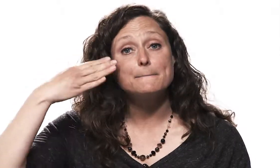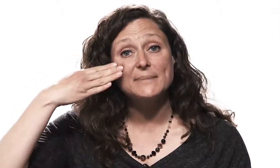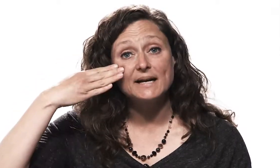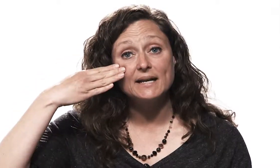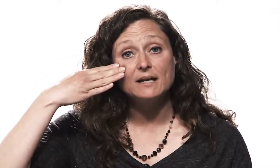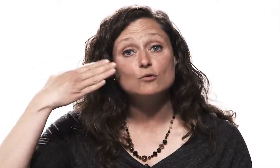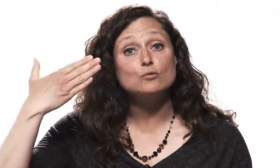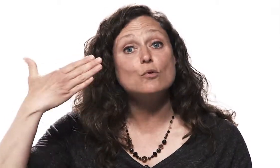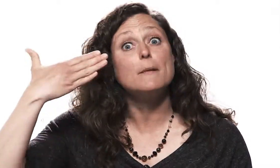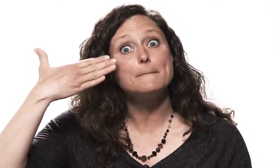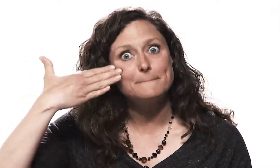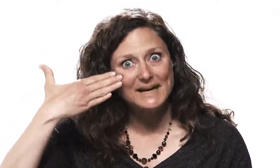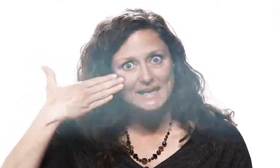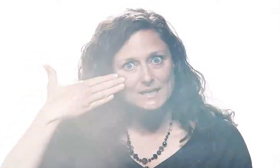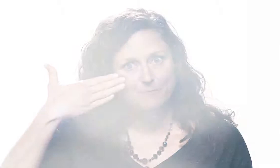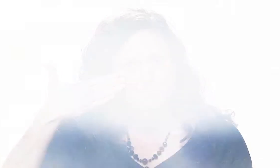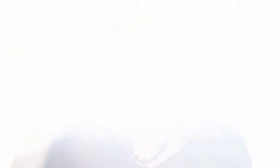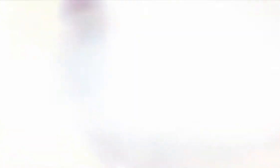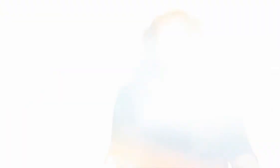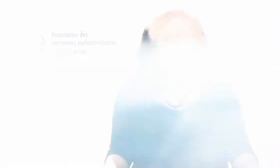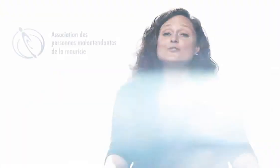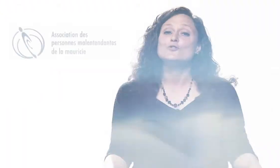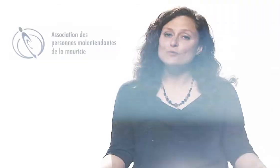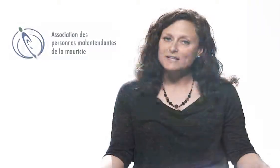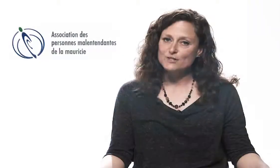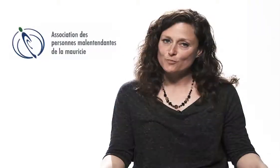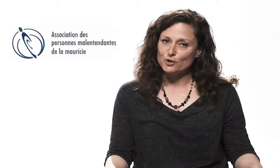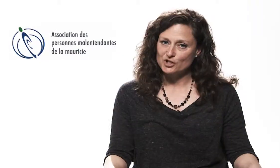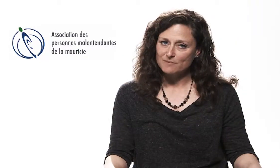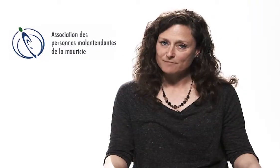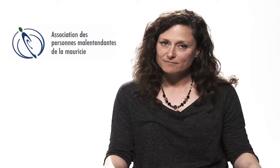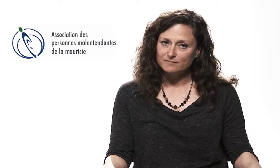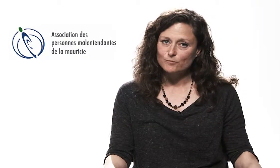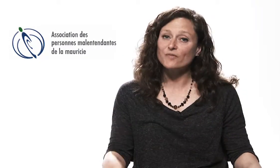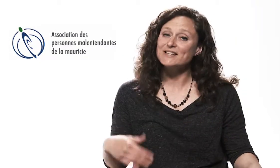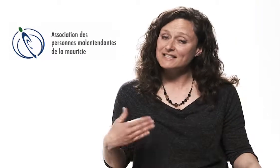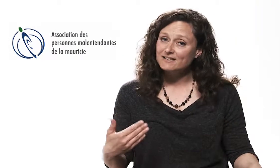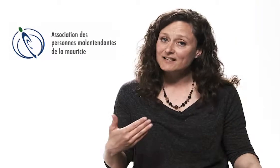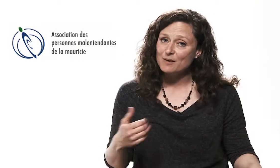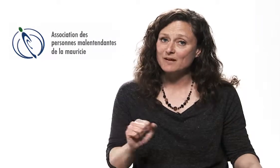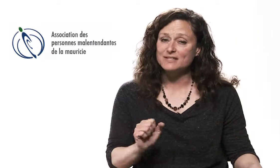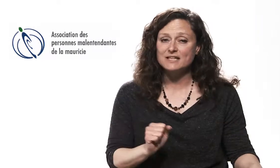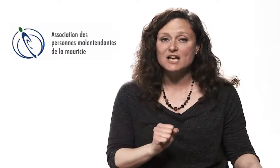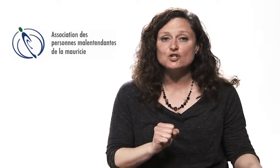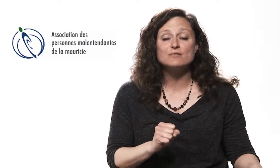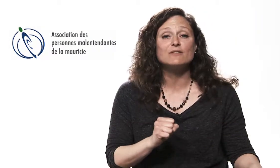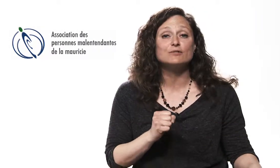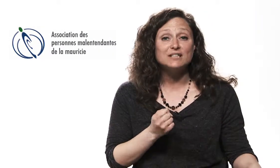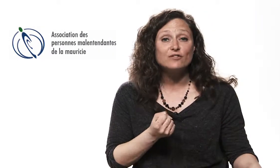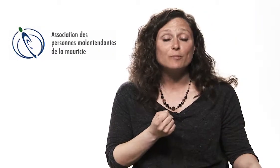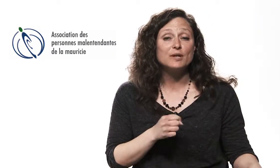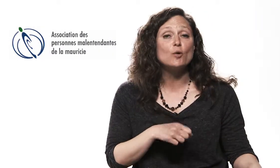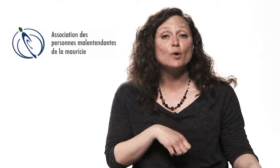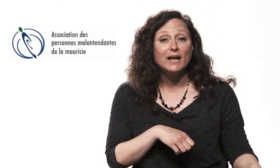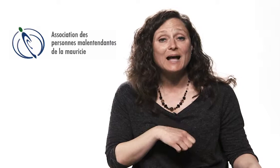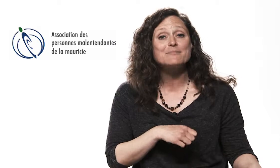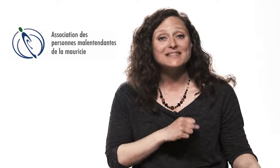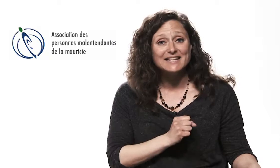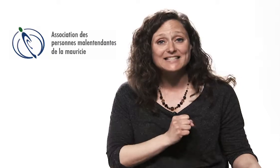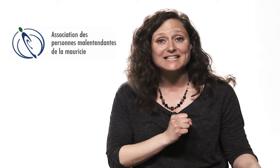bain ou main. Suite à ce projet, pour faciliter l'apprentissage, nous avons développé un programme